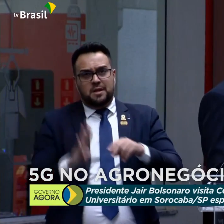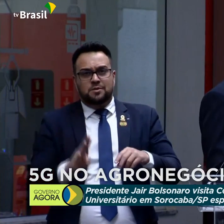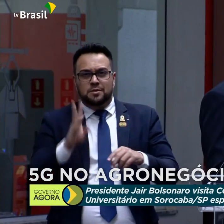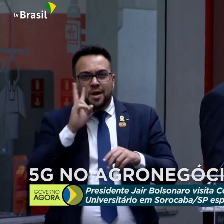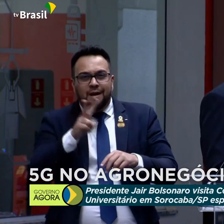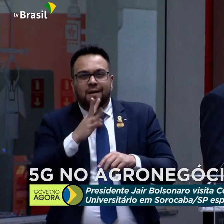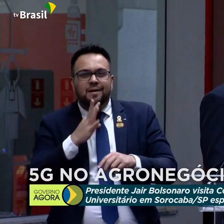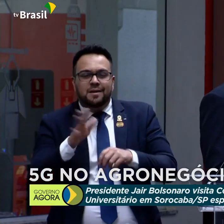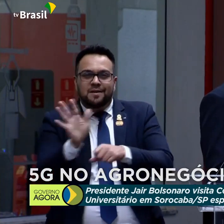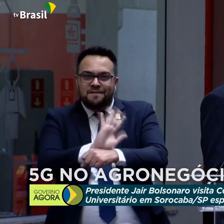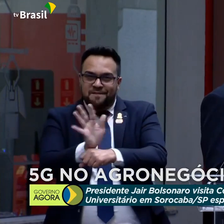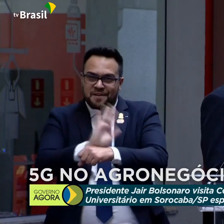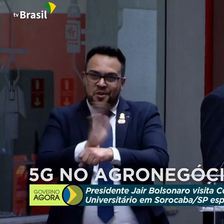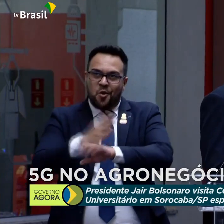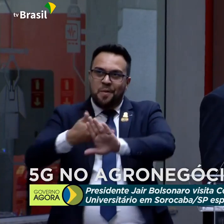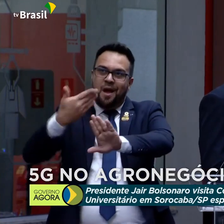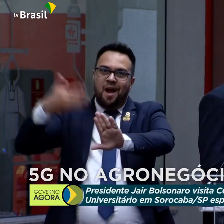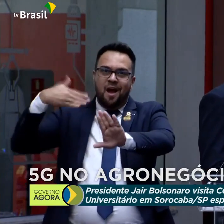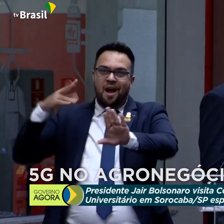via no passado...